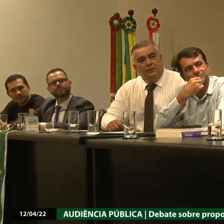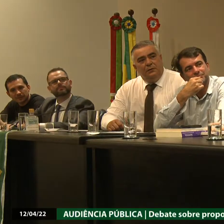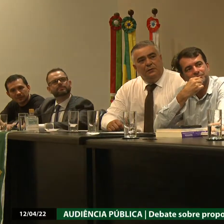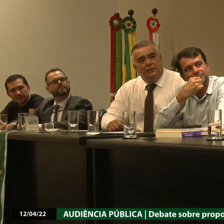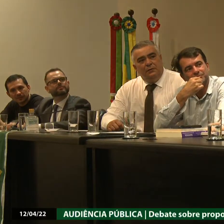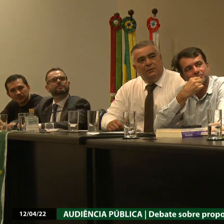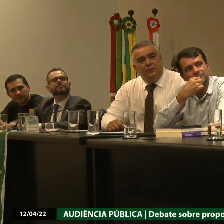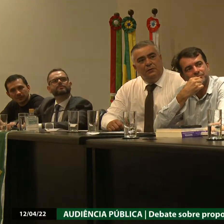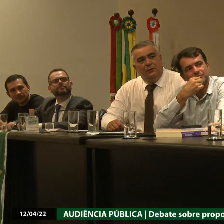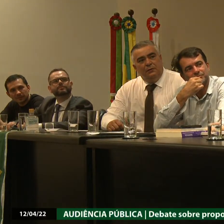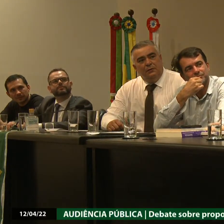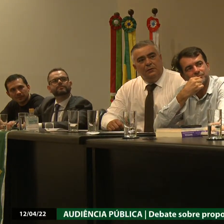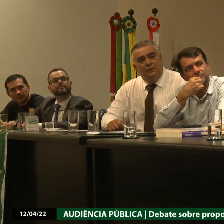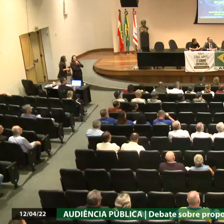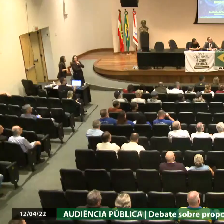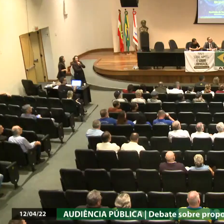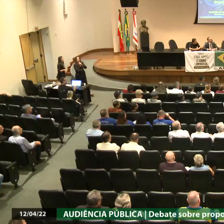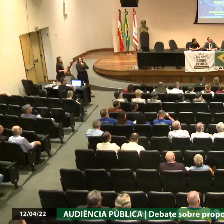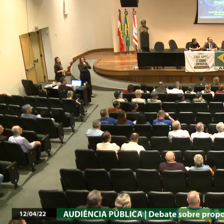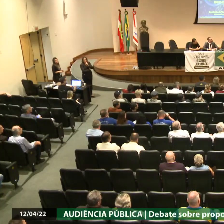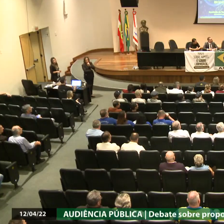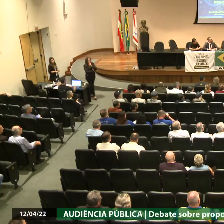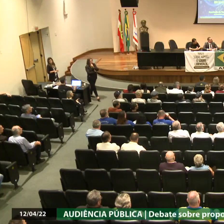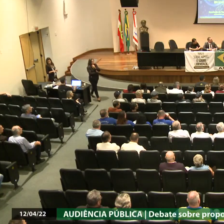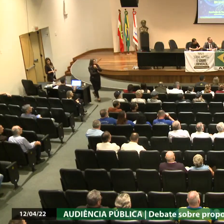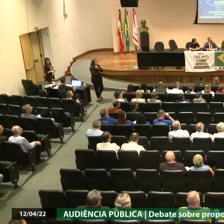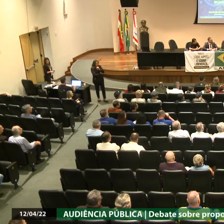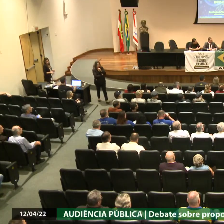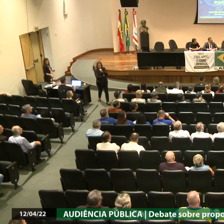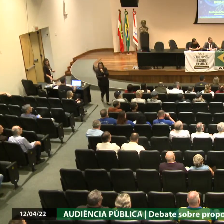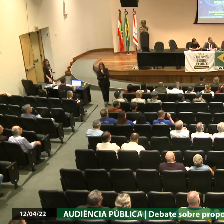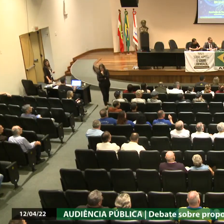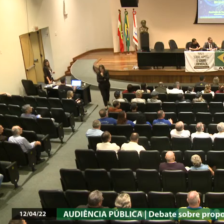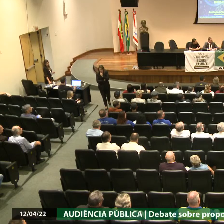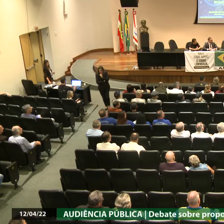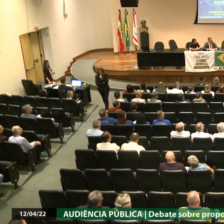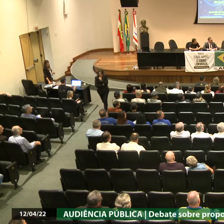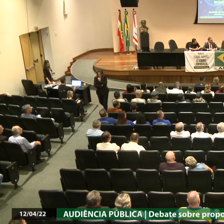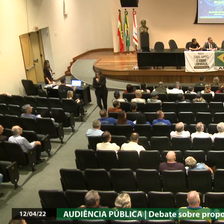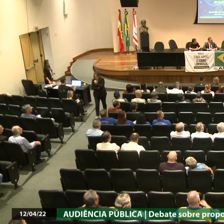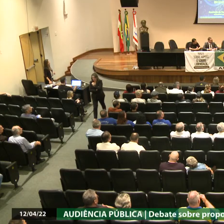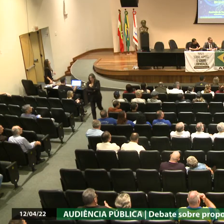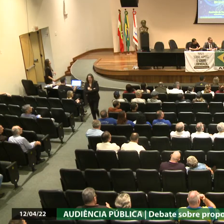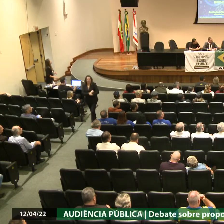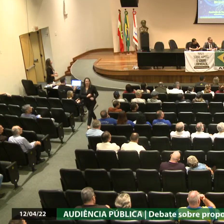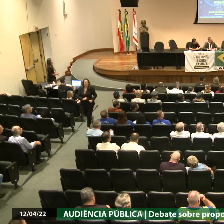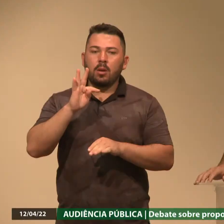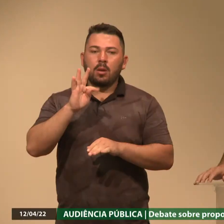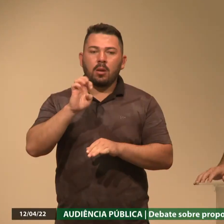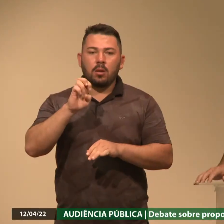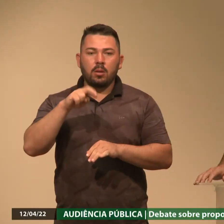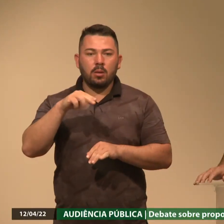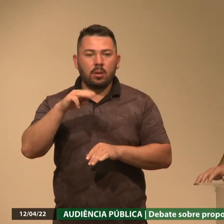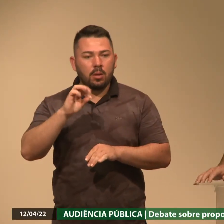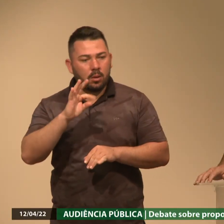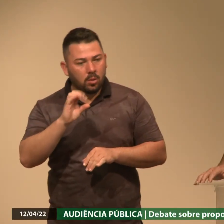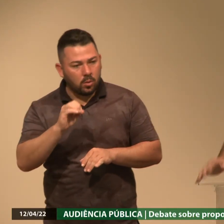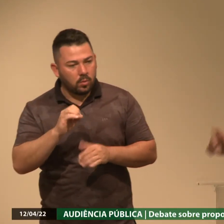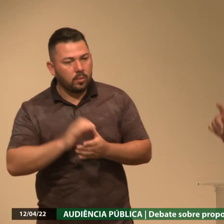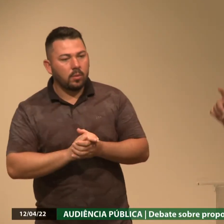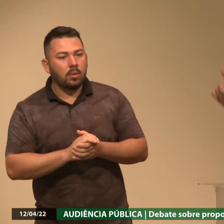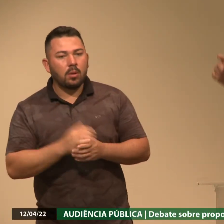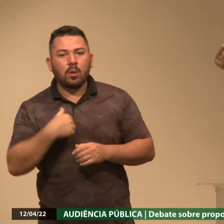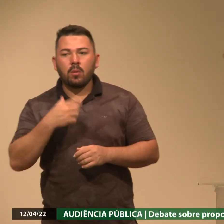que eu vejo o município de Guabiruba representando o município e também fala um pouco por Nova Trento São João Batista